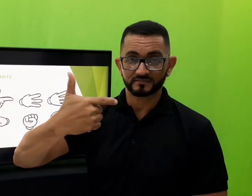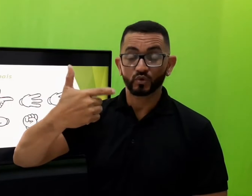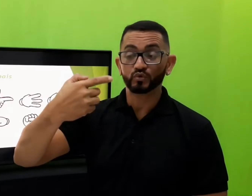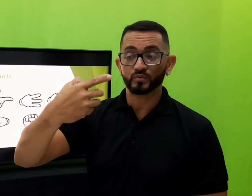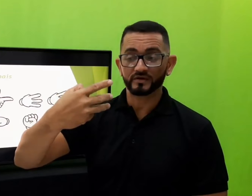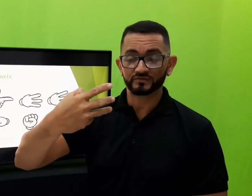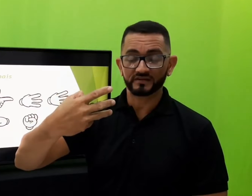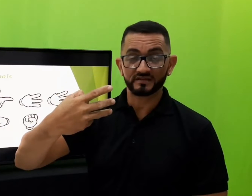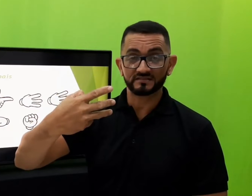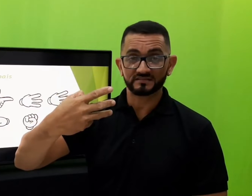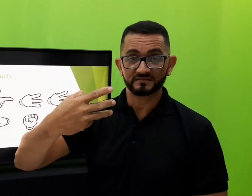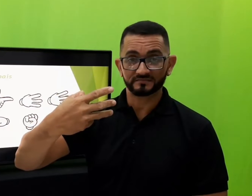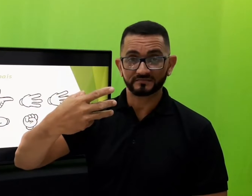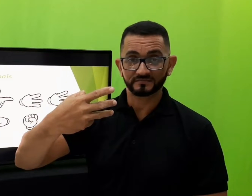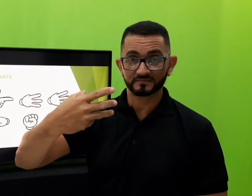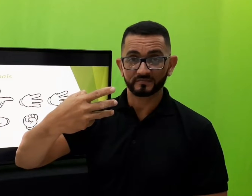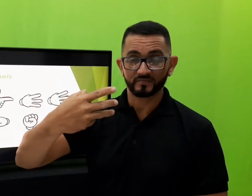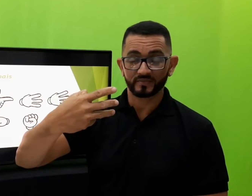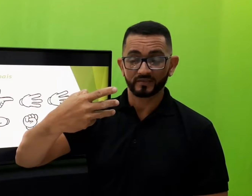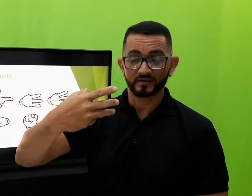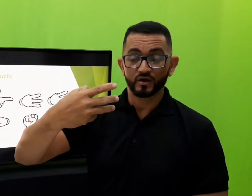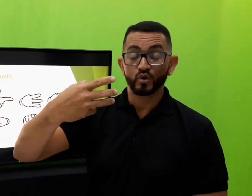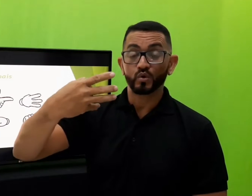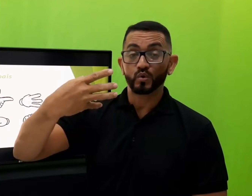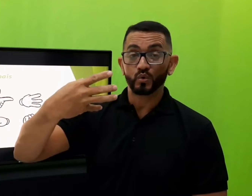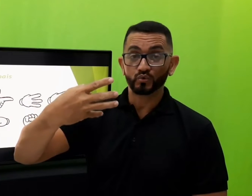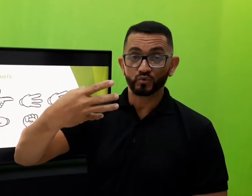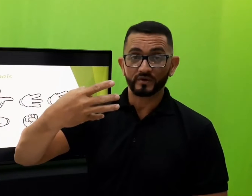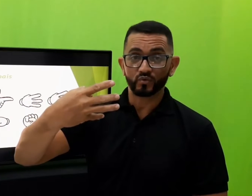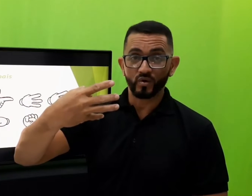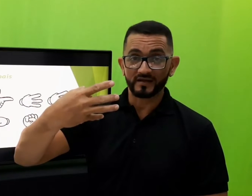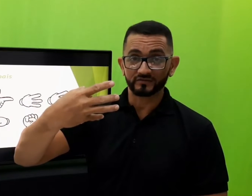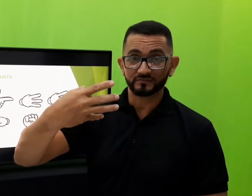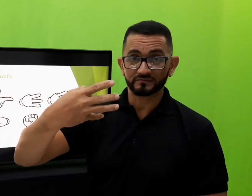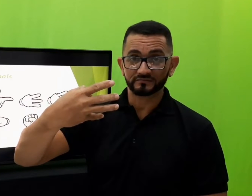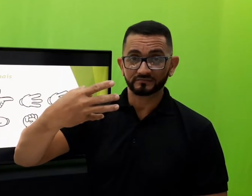o número 3, o número 4,